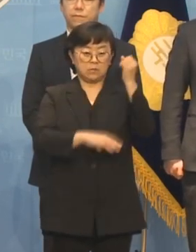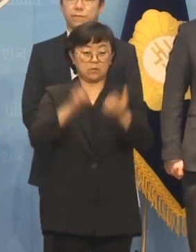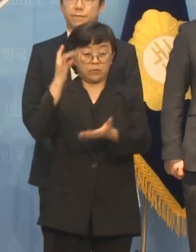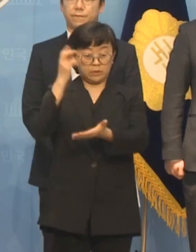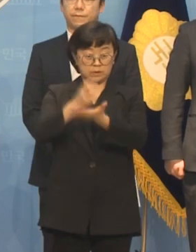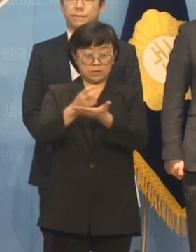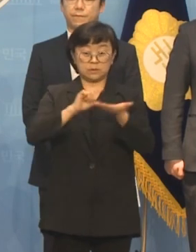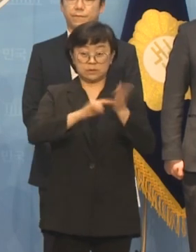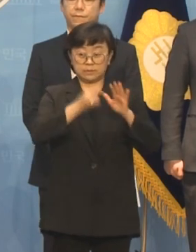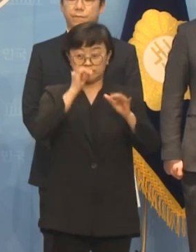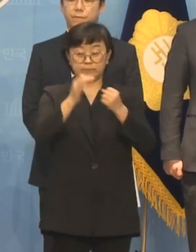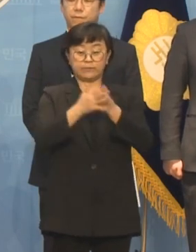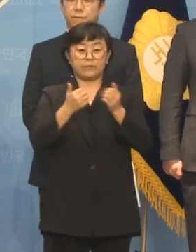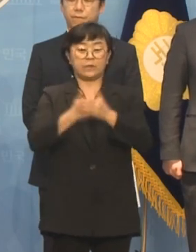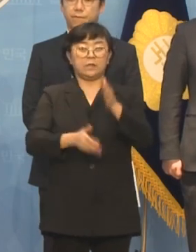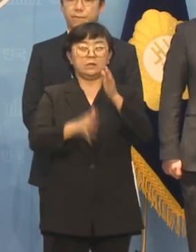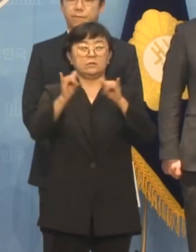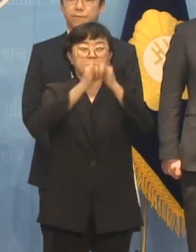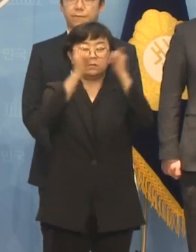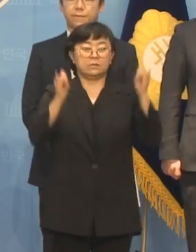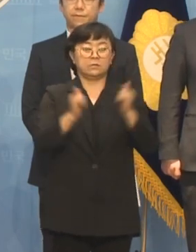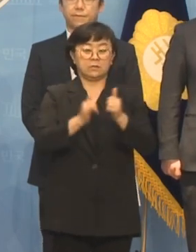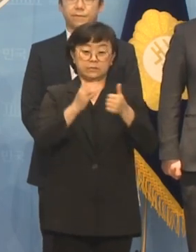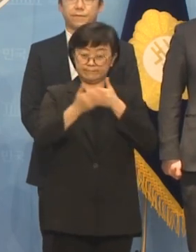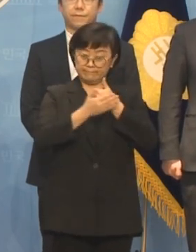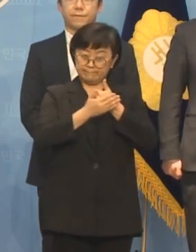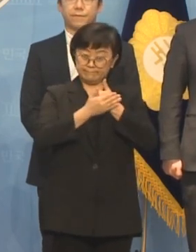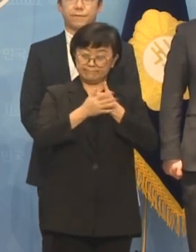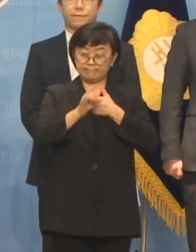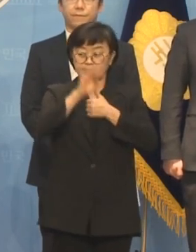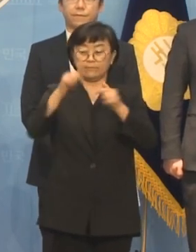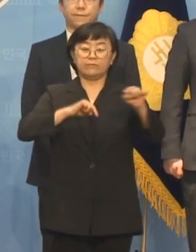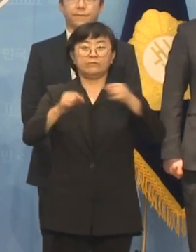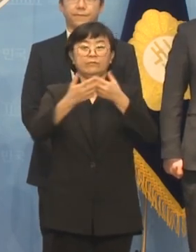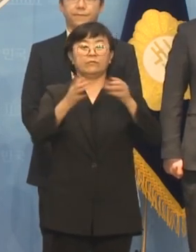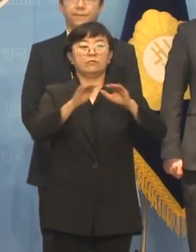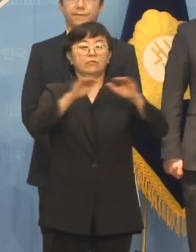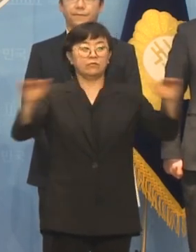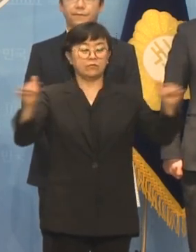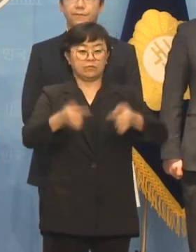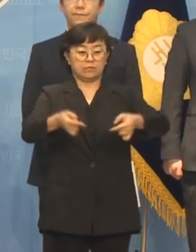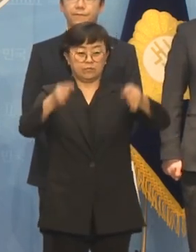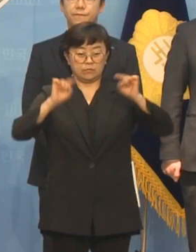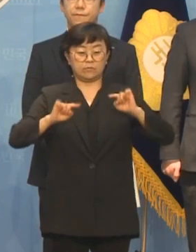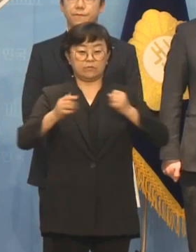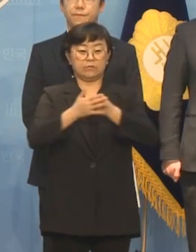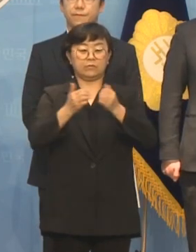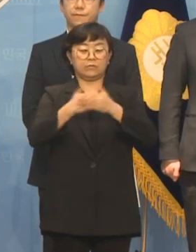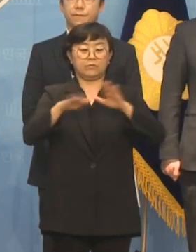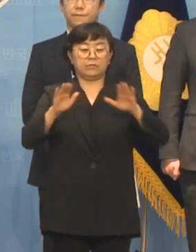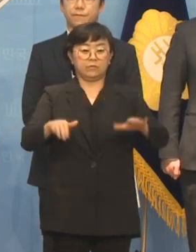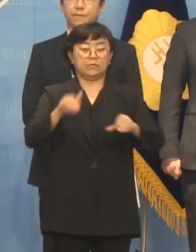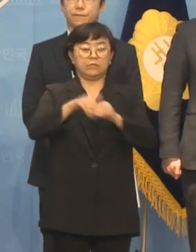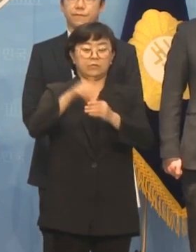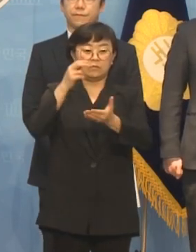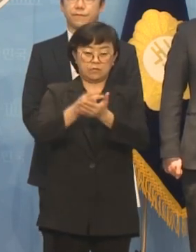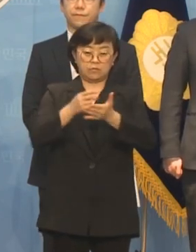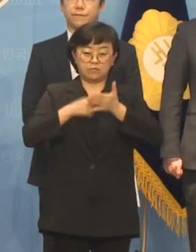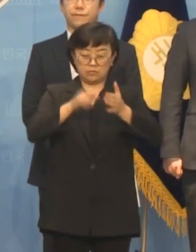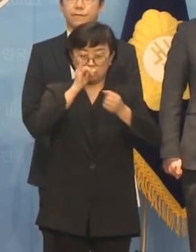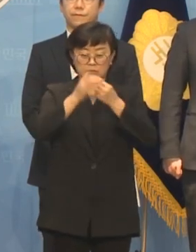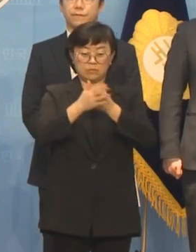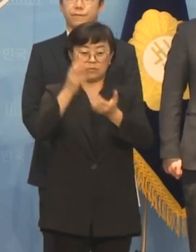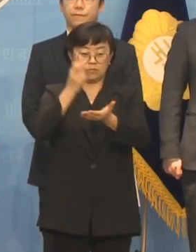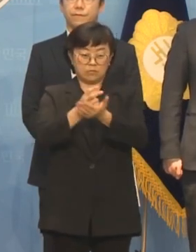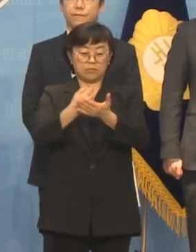원칙으로 제시하였듯 시민사회의 지지 속에 각 정당들이 수평적으로 참여하고 현재의 선거법이 추구하지만